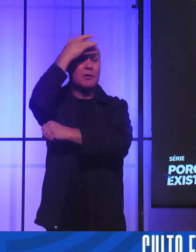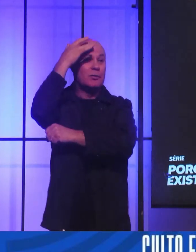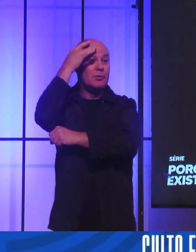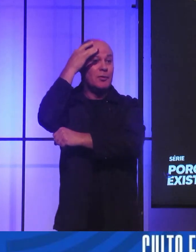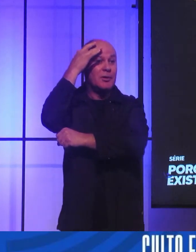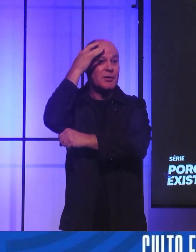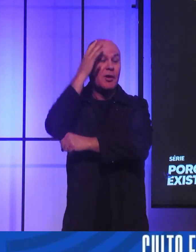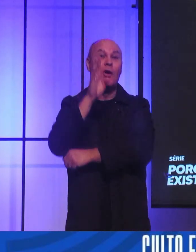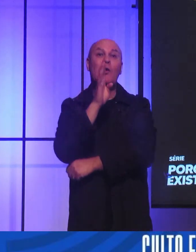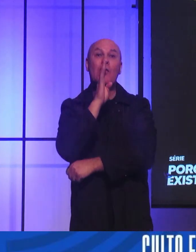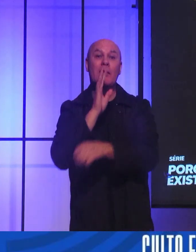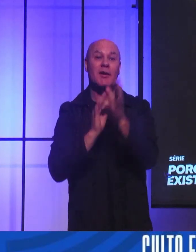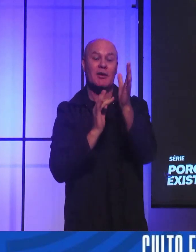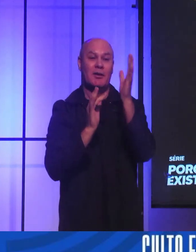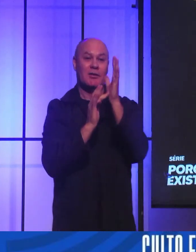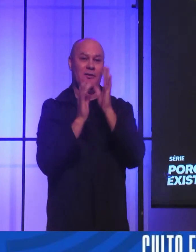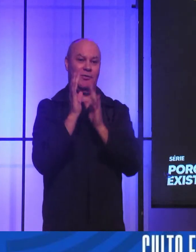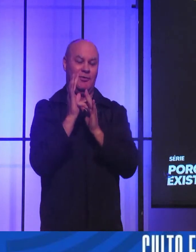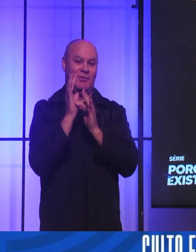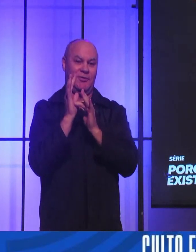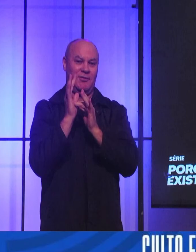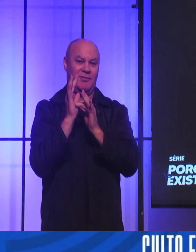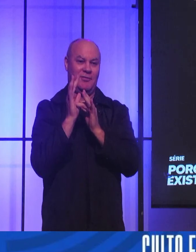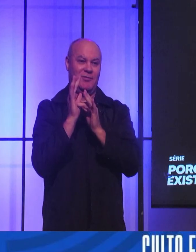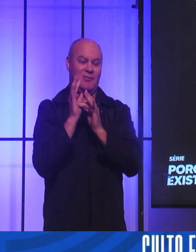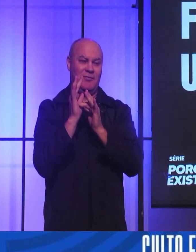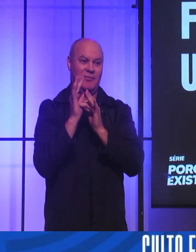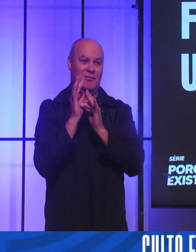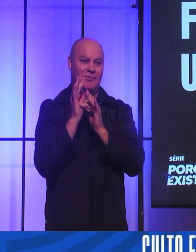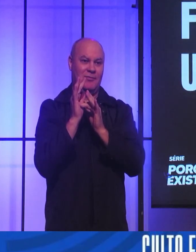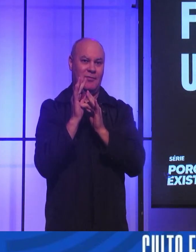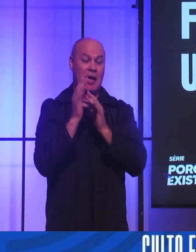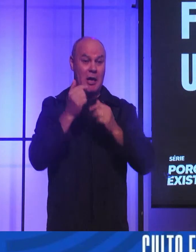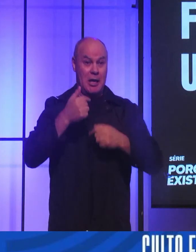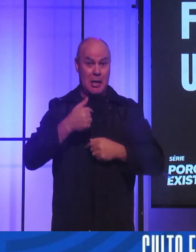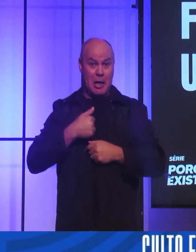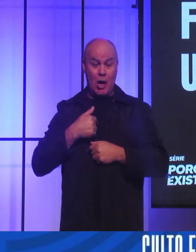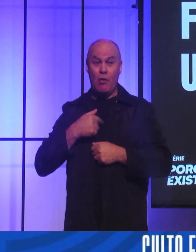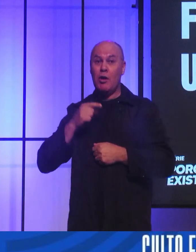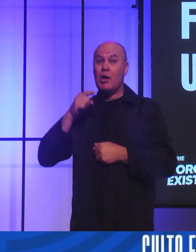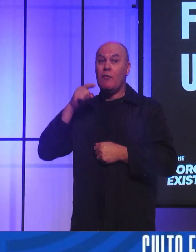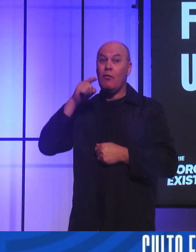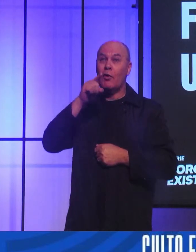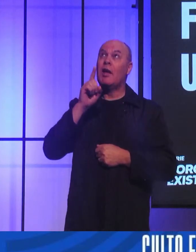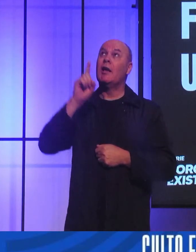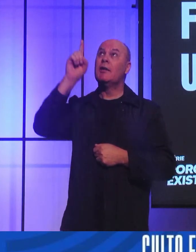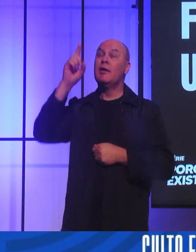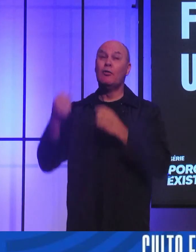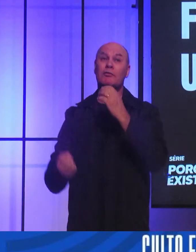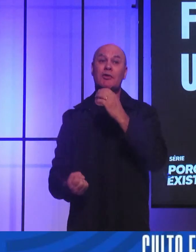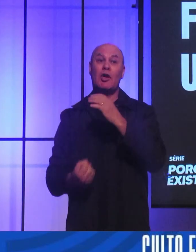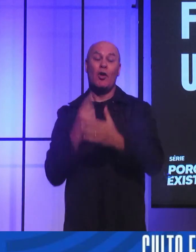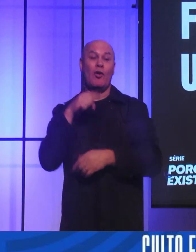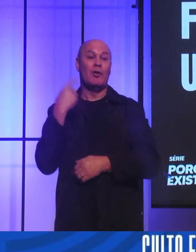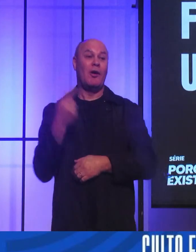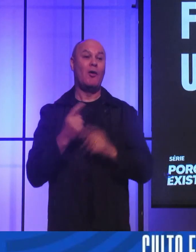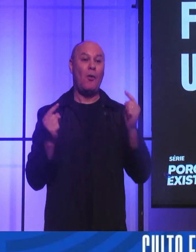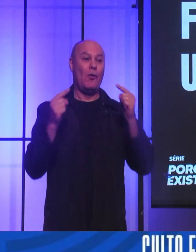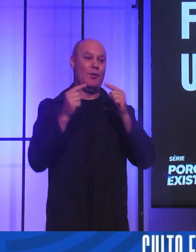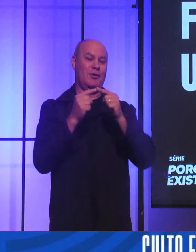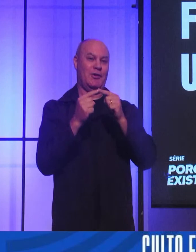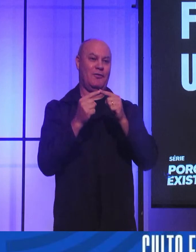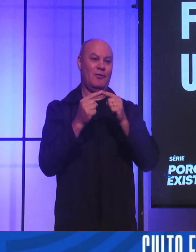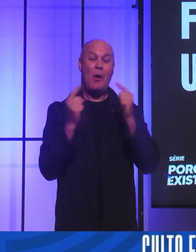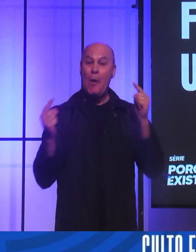nós, eu, fomos feitos para uma missão. E qual é essa missão? Compartilhar o Evangelho.